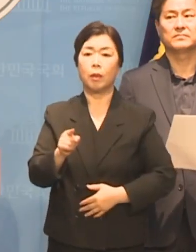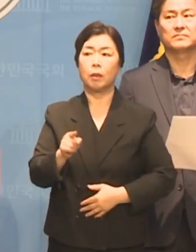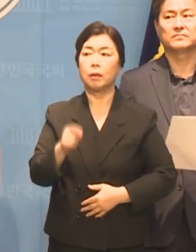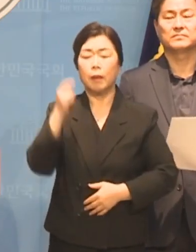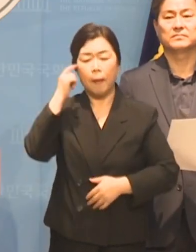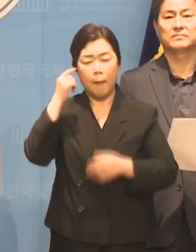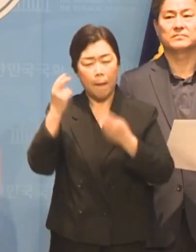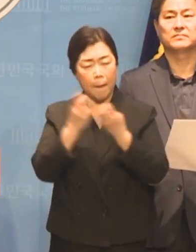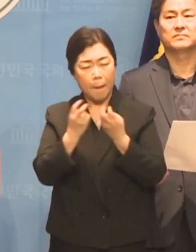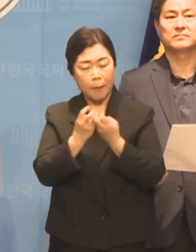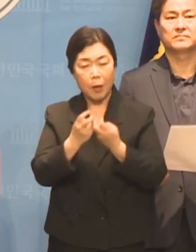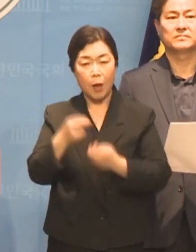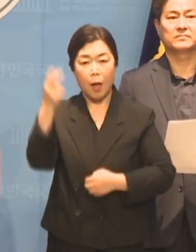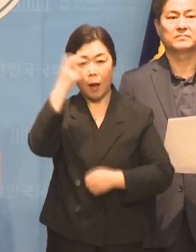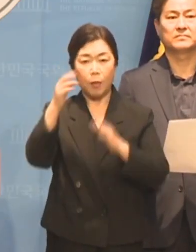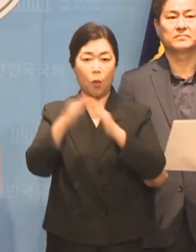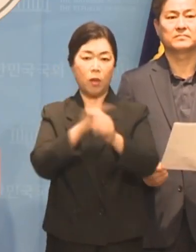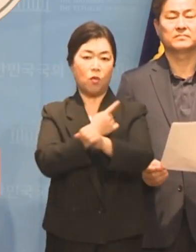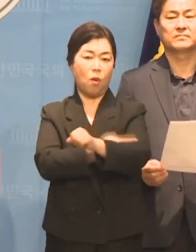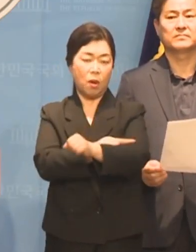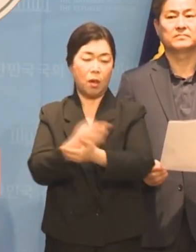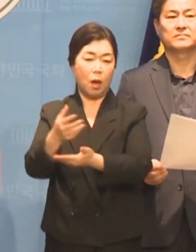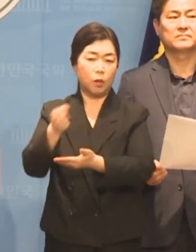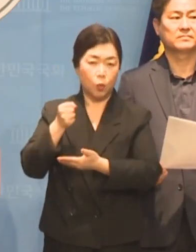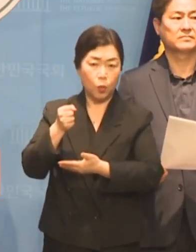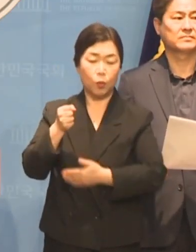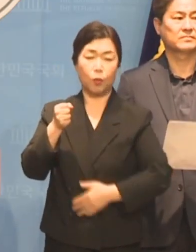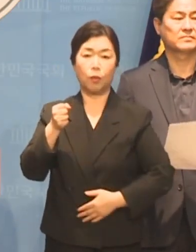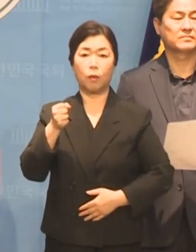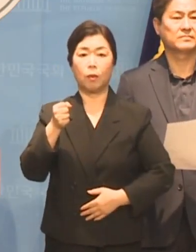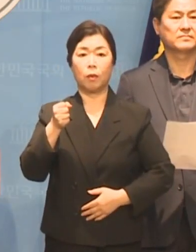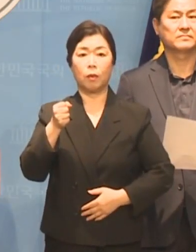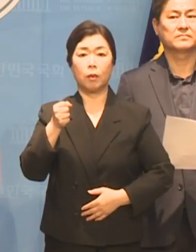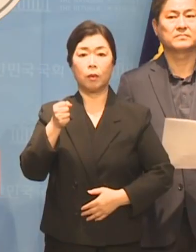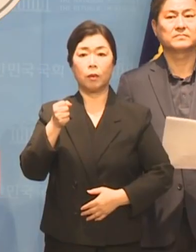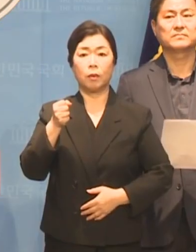얄팍한 감사원의 감사권이라고 하는 칼날로